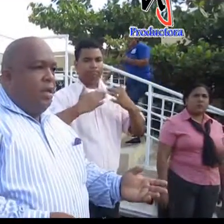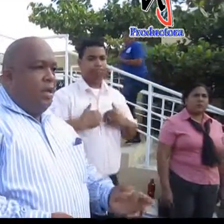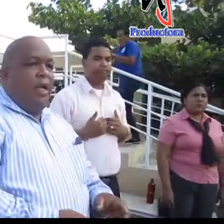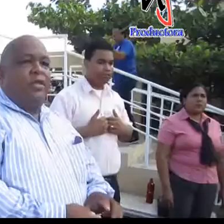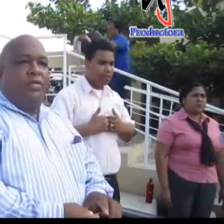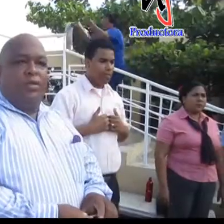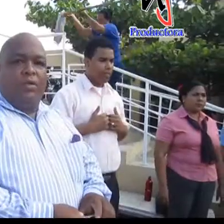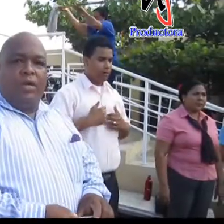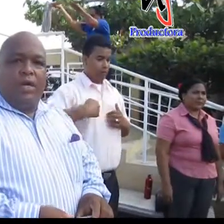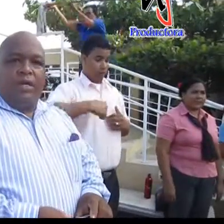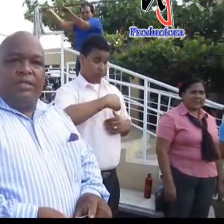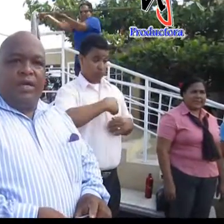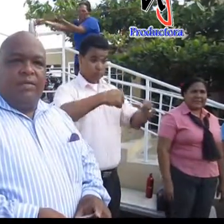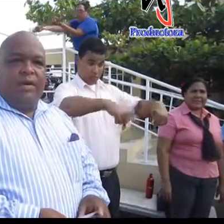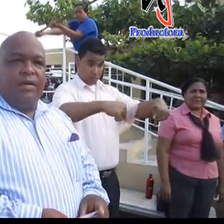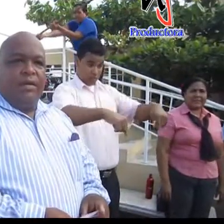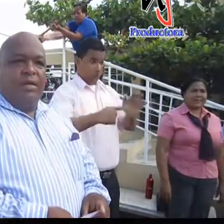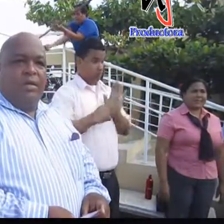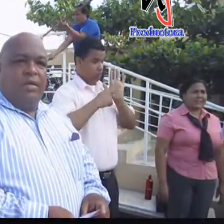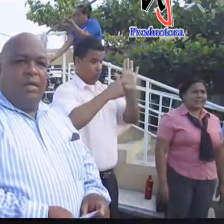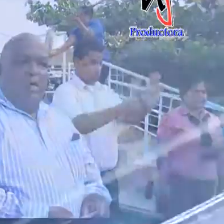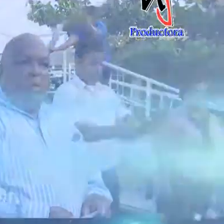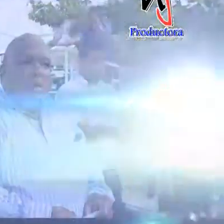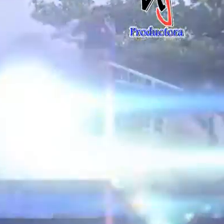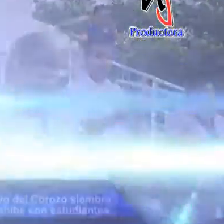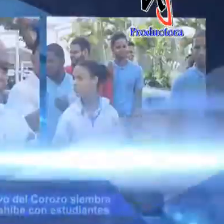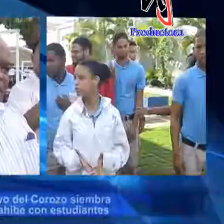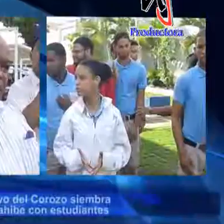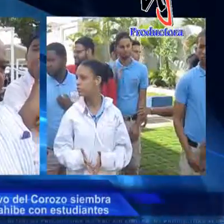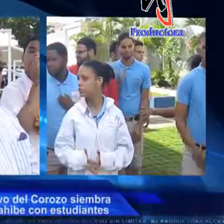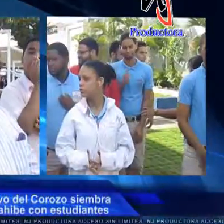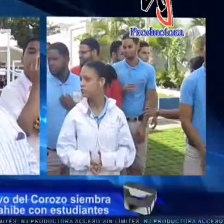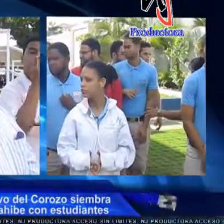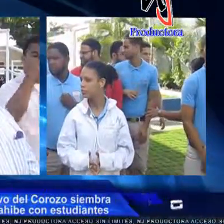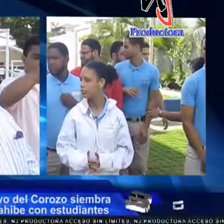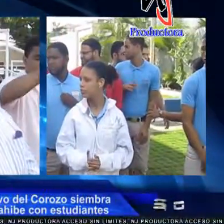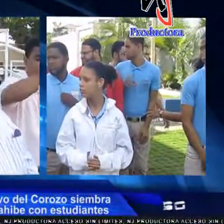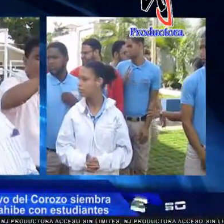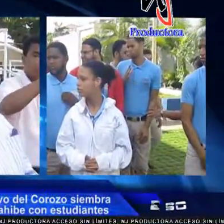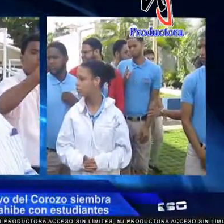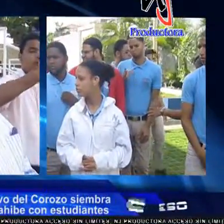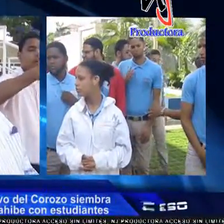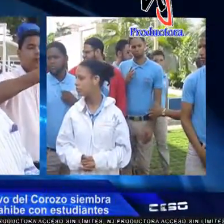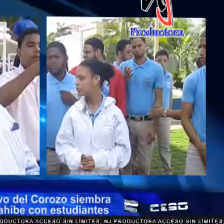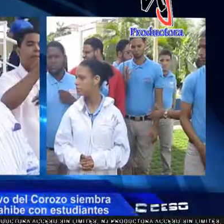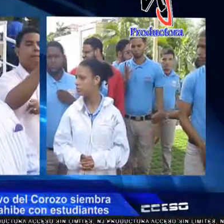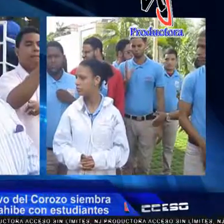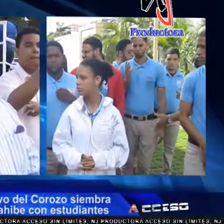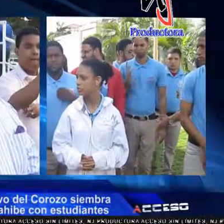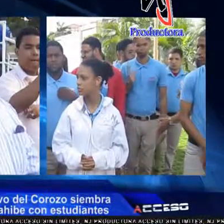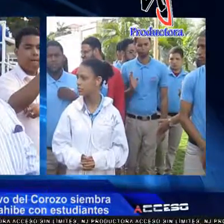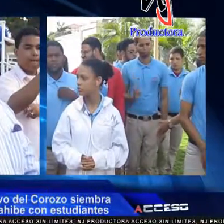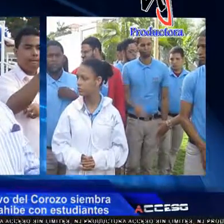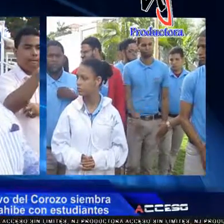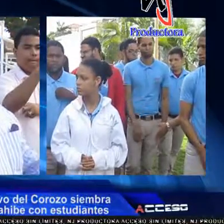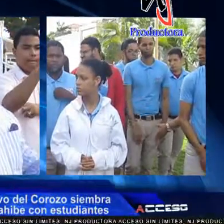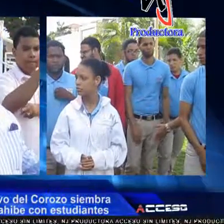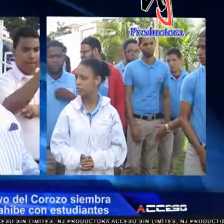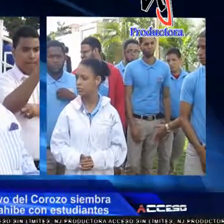aquí en el acto de lo que es la siembra de la rosa de Bayahibe, que es el símbolo que ha tomado el CONADIS